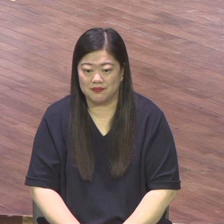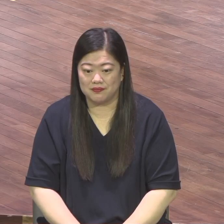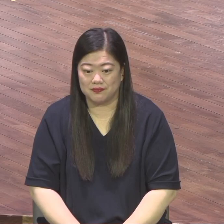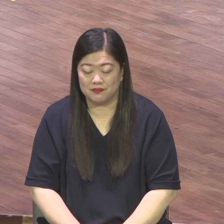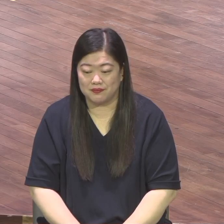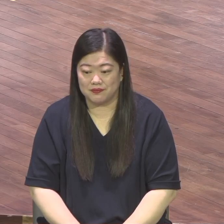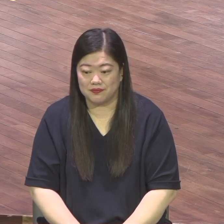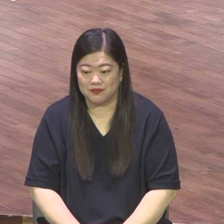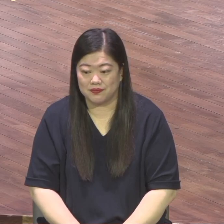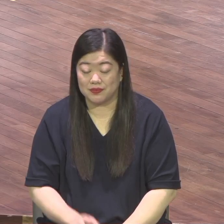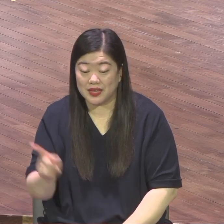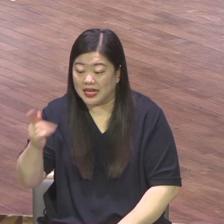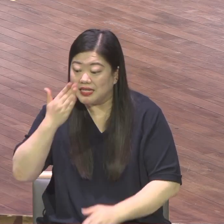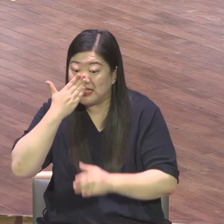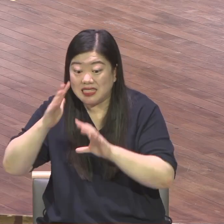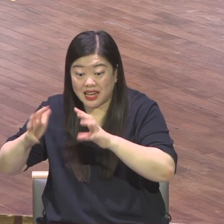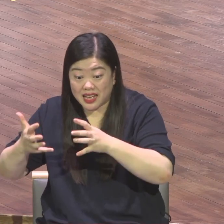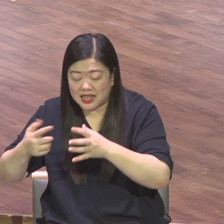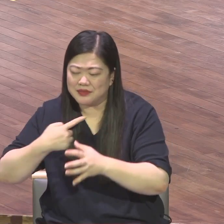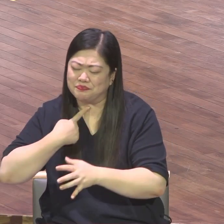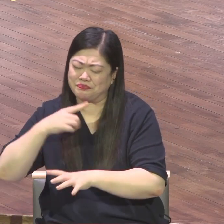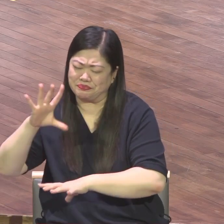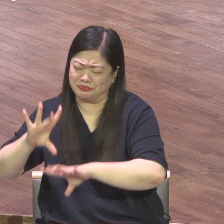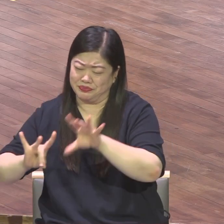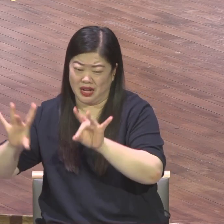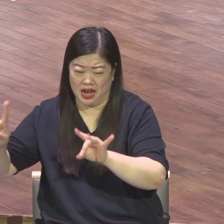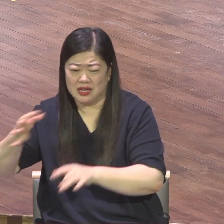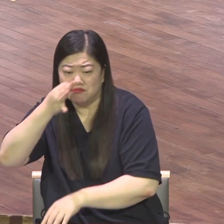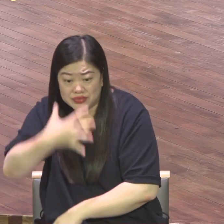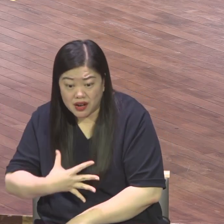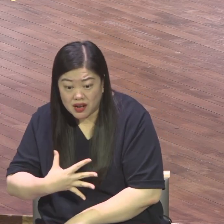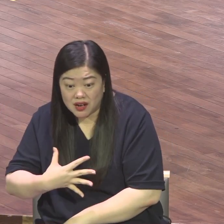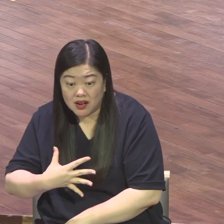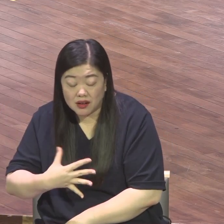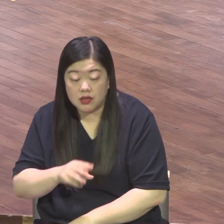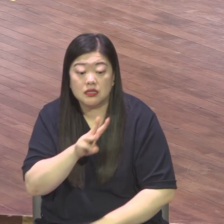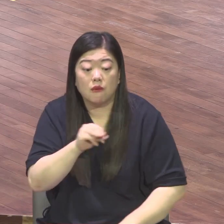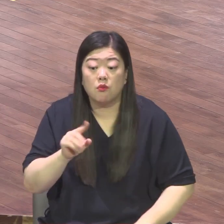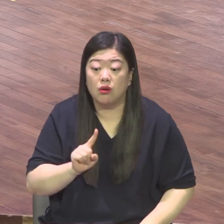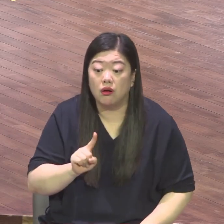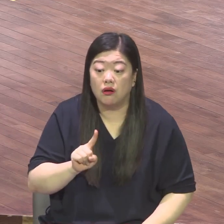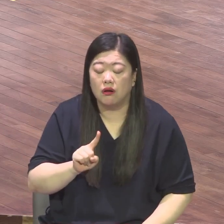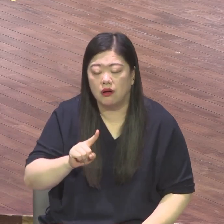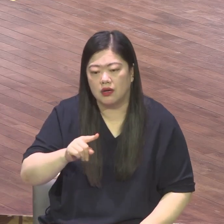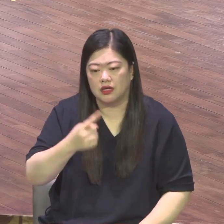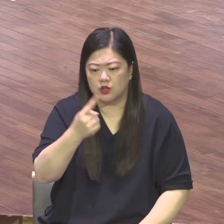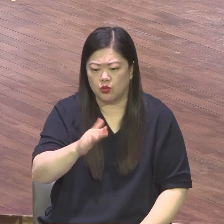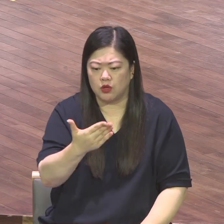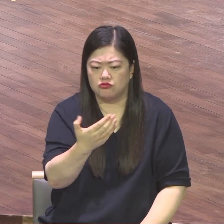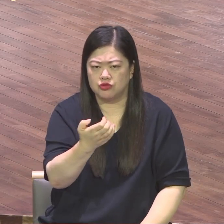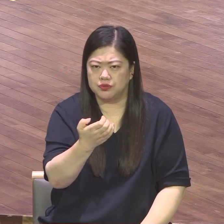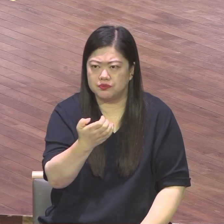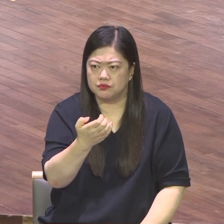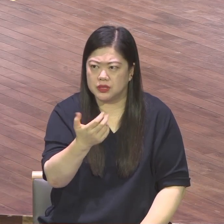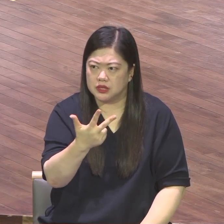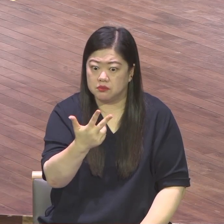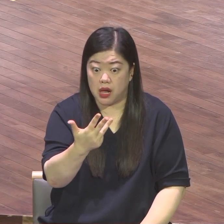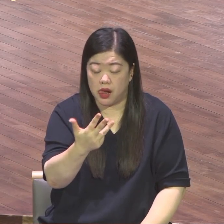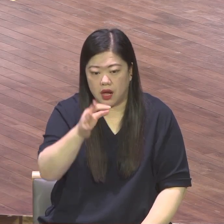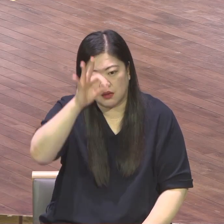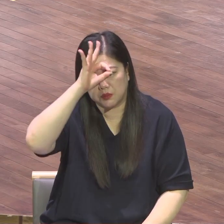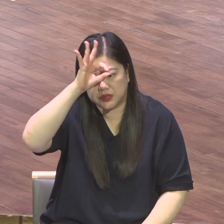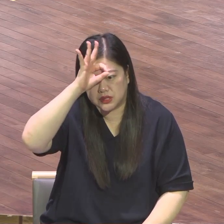이 광야 같은 IMF를 거치고 그야말로 코로나19 팬데믹 시대를 거치면서